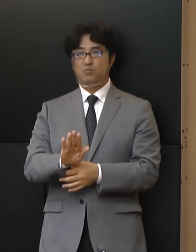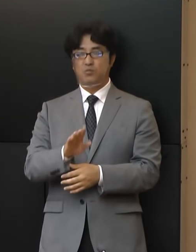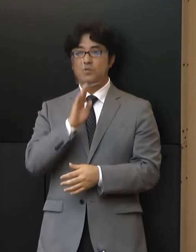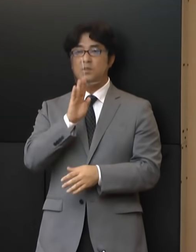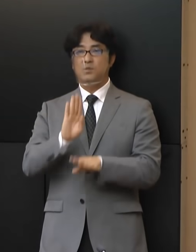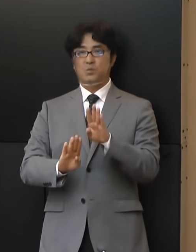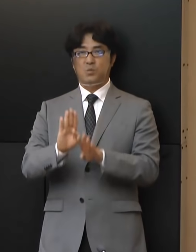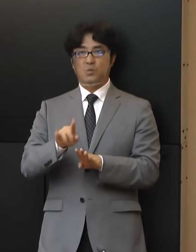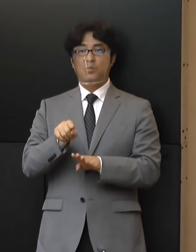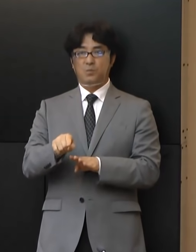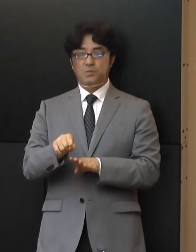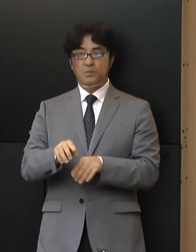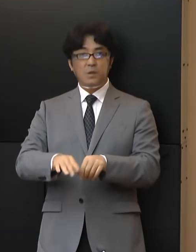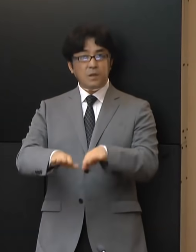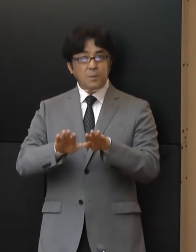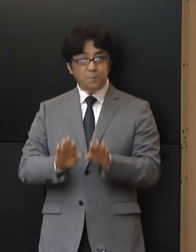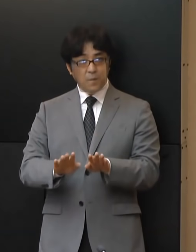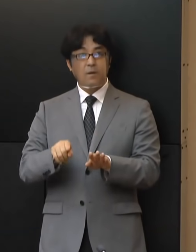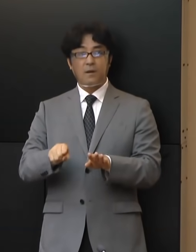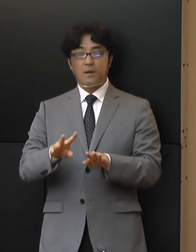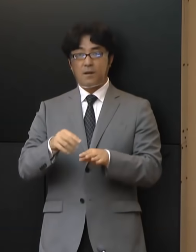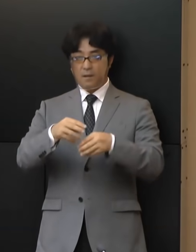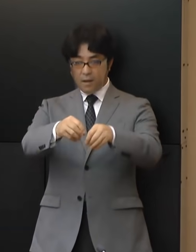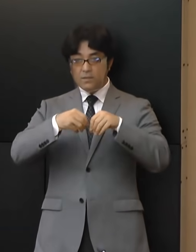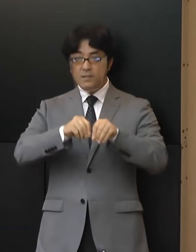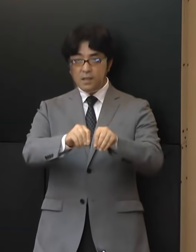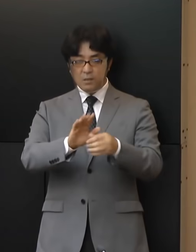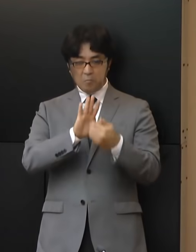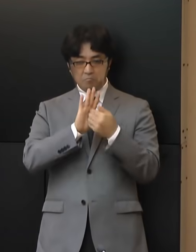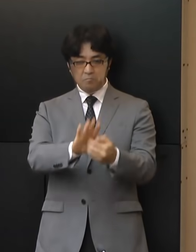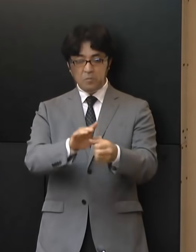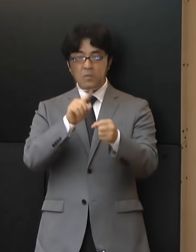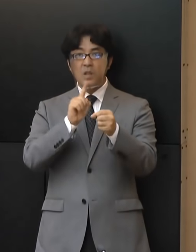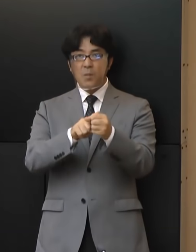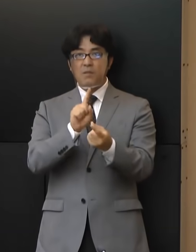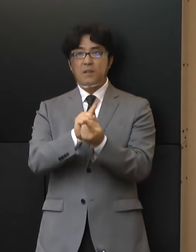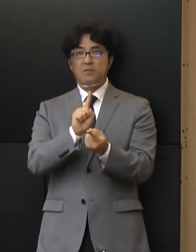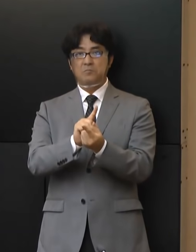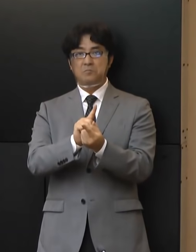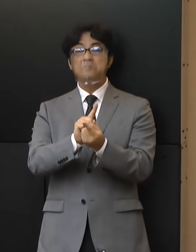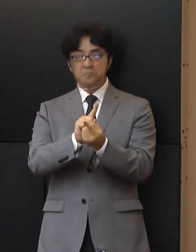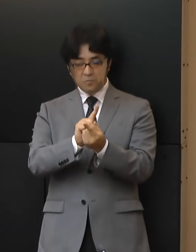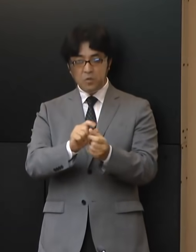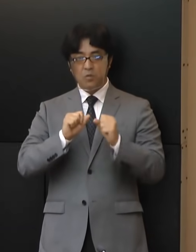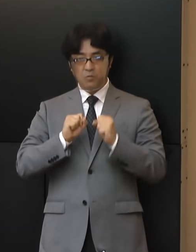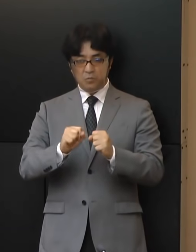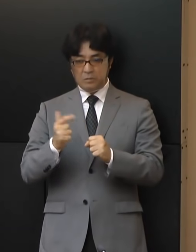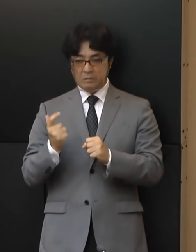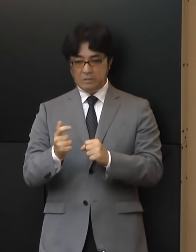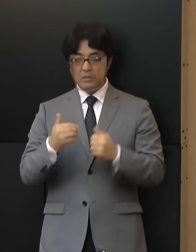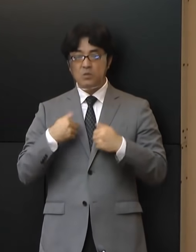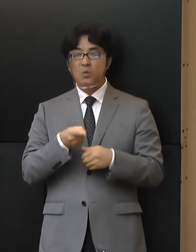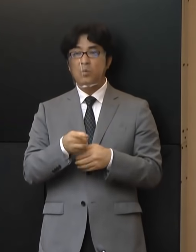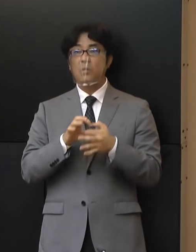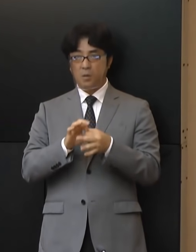が、今この感染症対策をしっかりと抑えていくことによって、あと2週